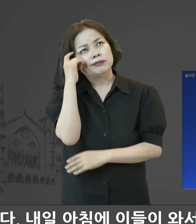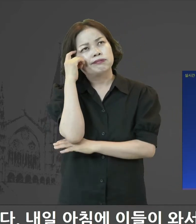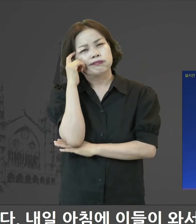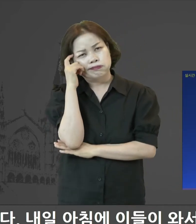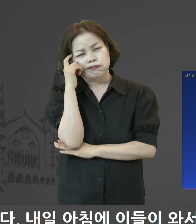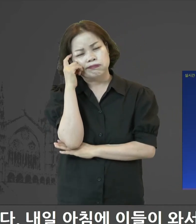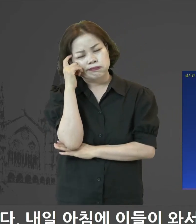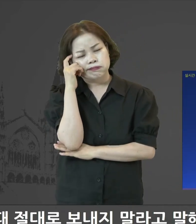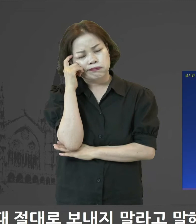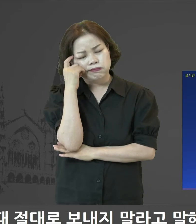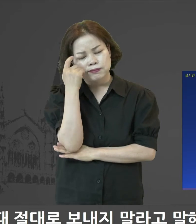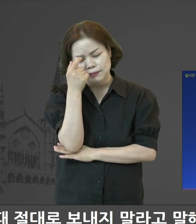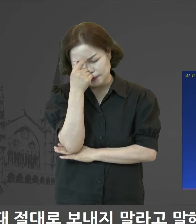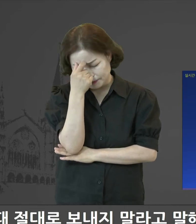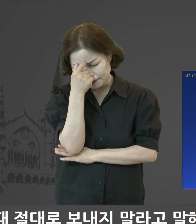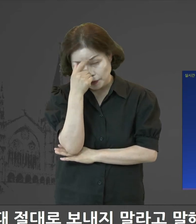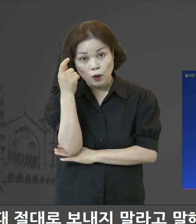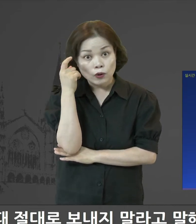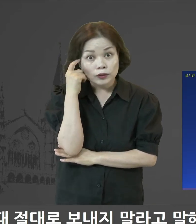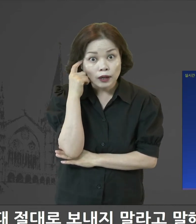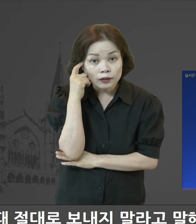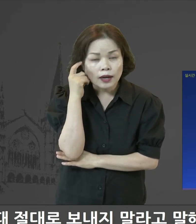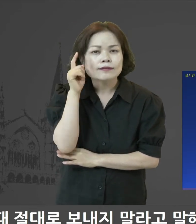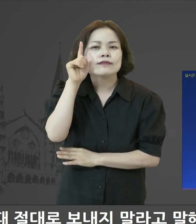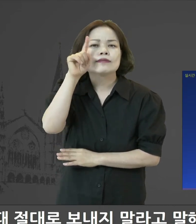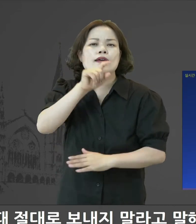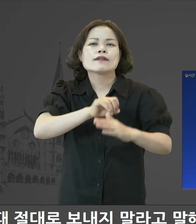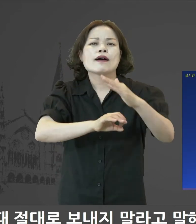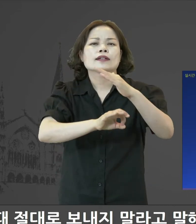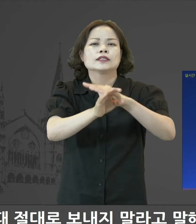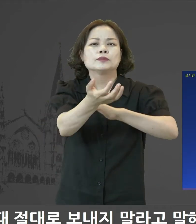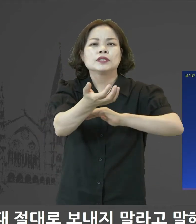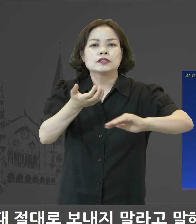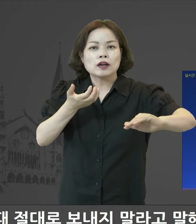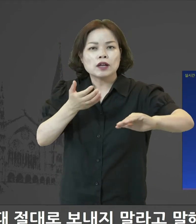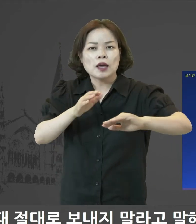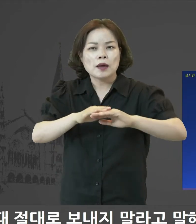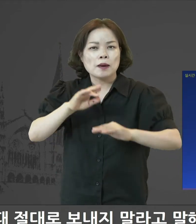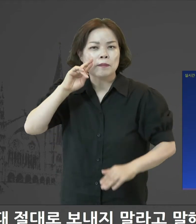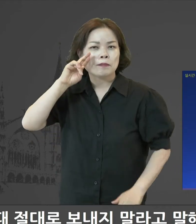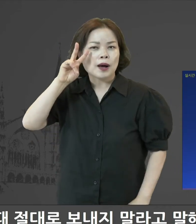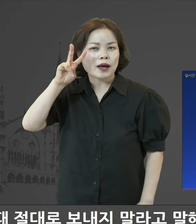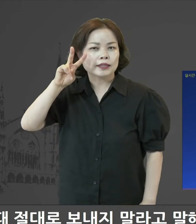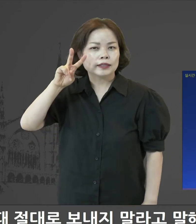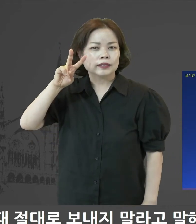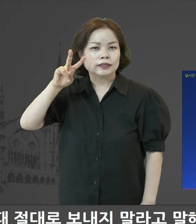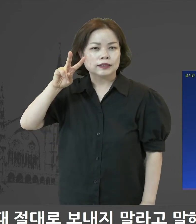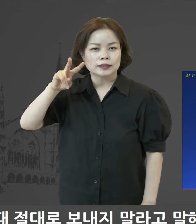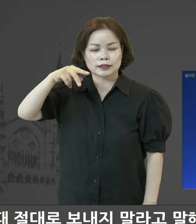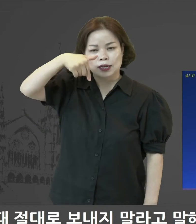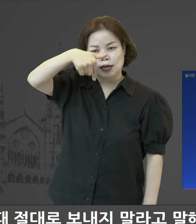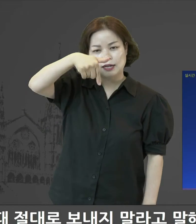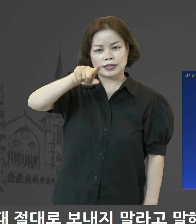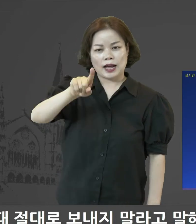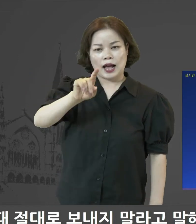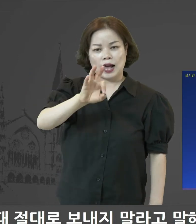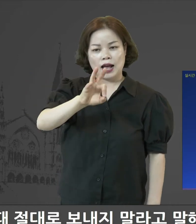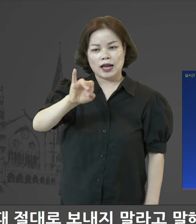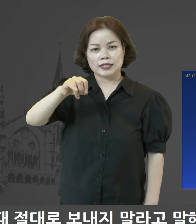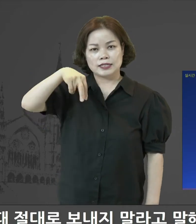할까라고 꾀를 내다가 내일 아침이 되기 전에 바울을 아예 가이사라로 비밀리에 보내버리면 이